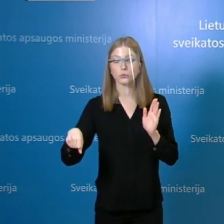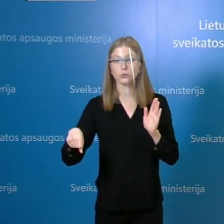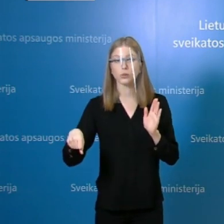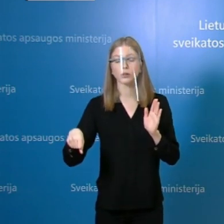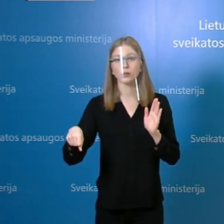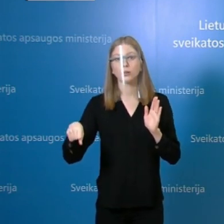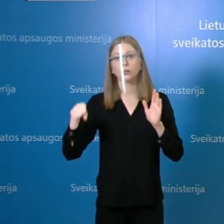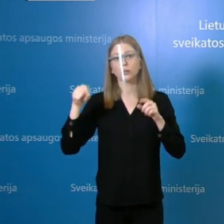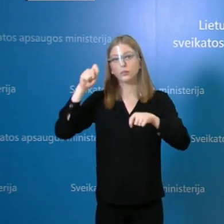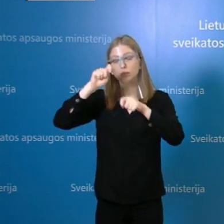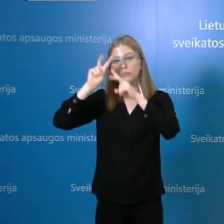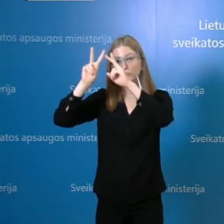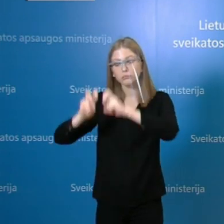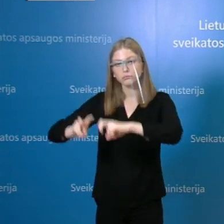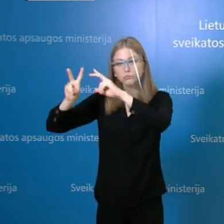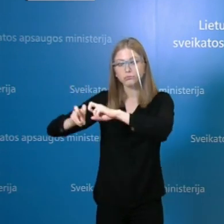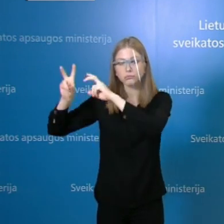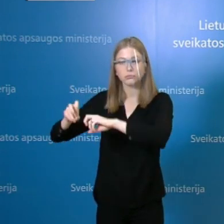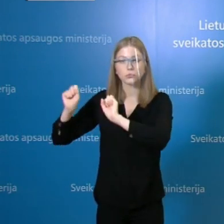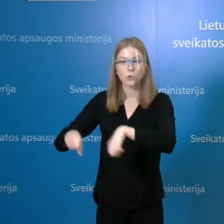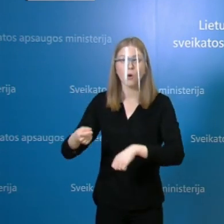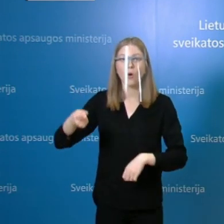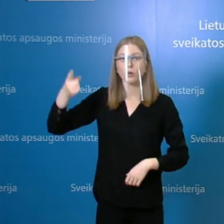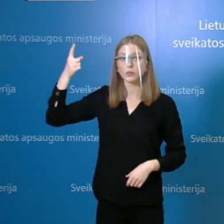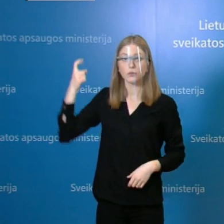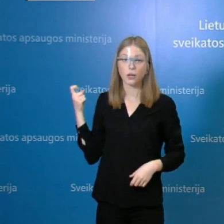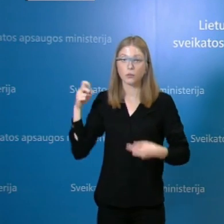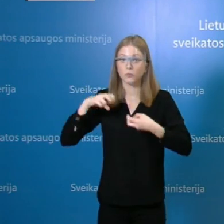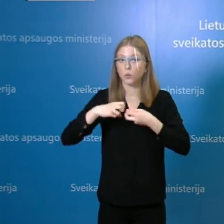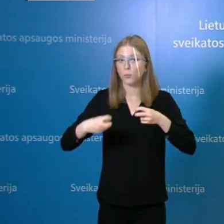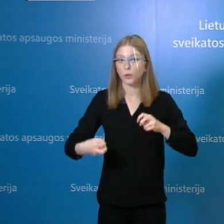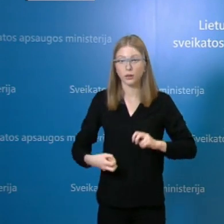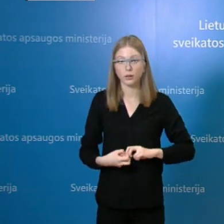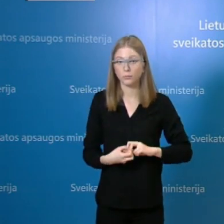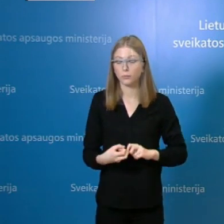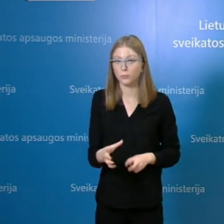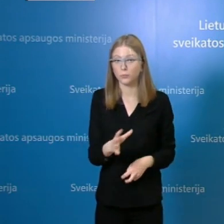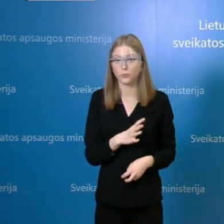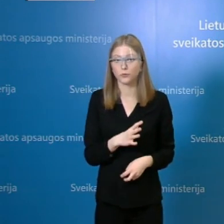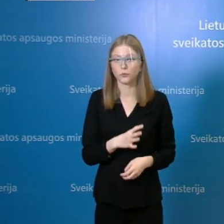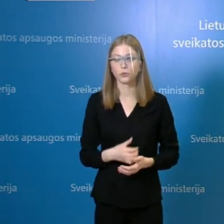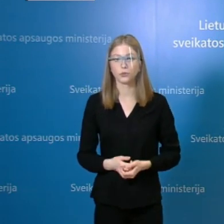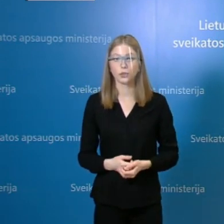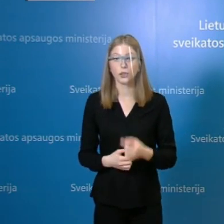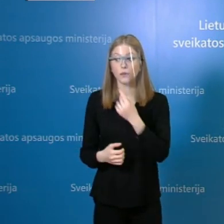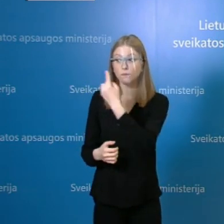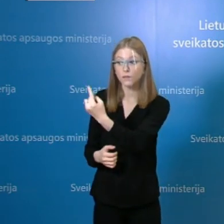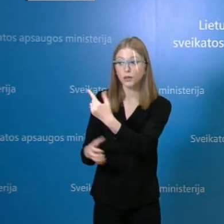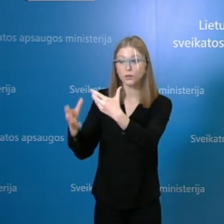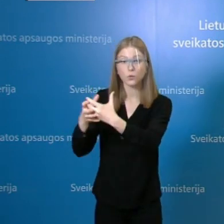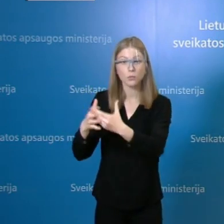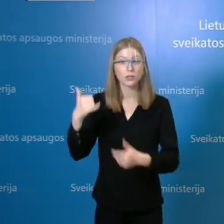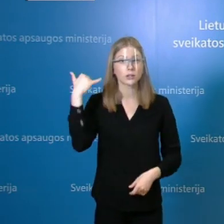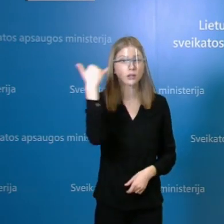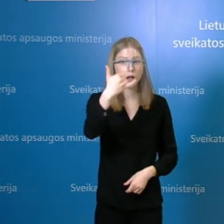tyriamųjų sąrašą. Ir praeitą savaitę susidūrėm su tokia praktinė problema, kad viena grupė labai aktyviai